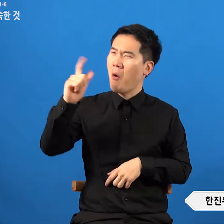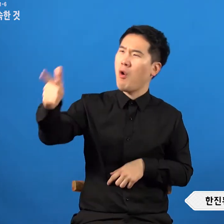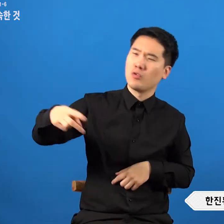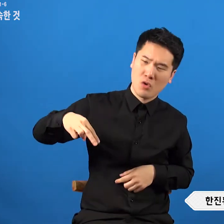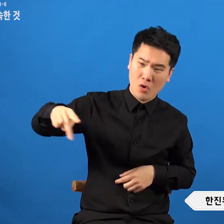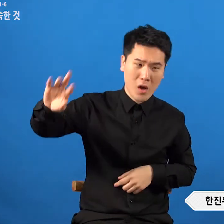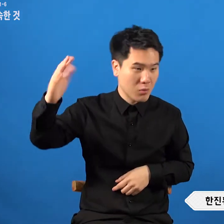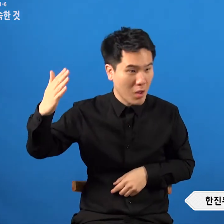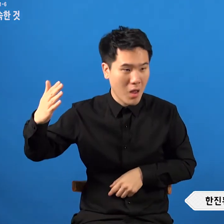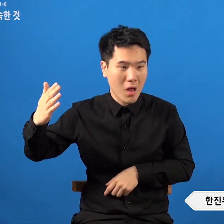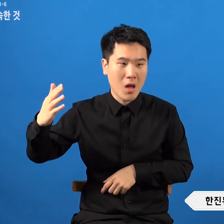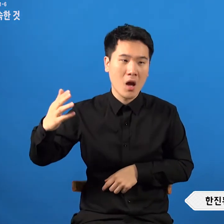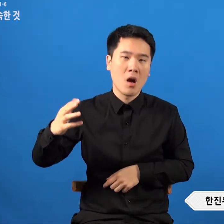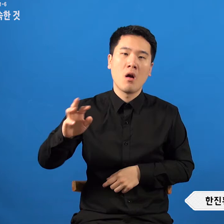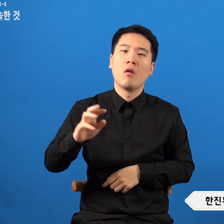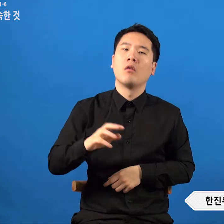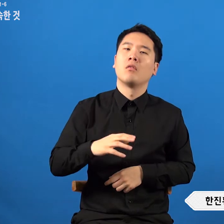않냐?